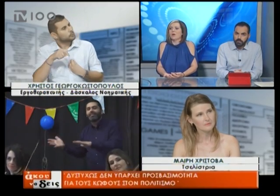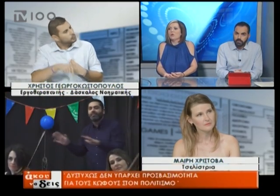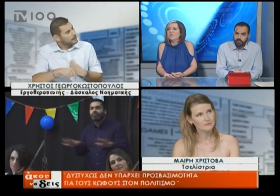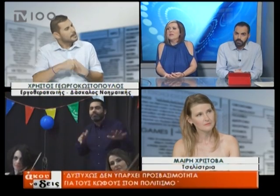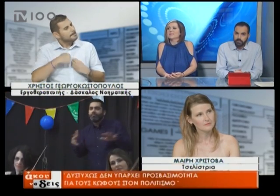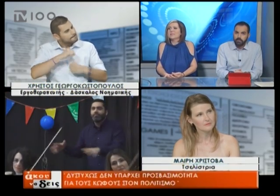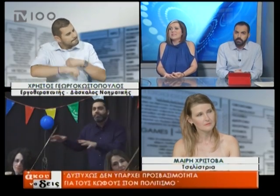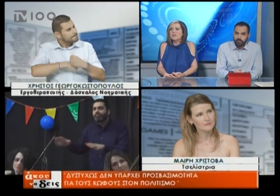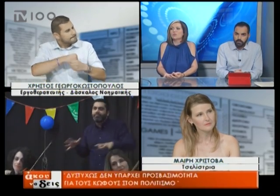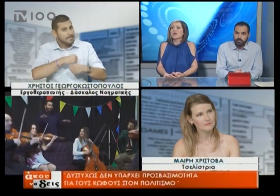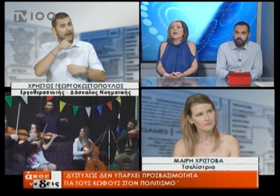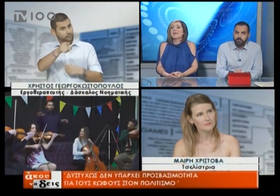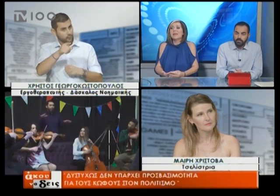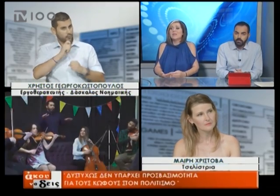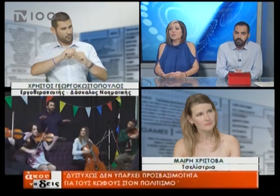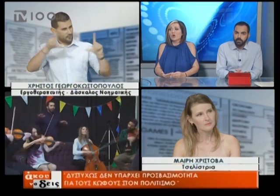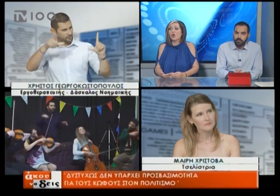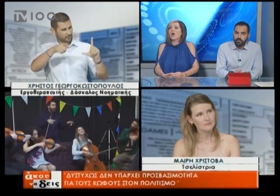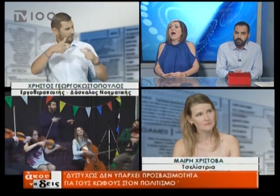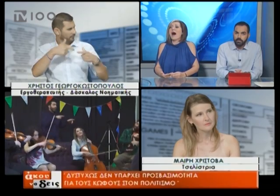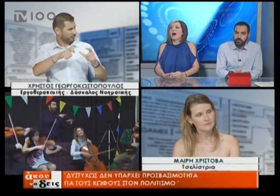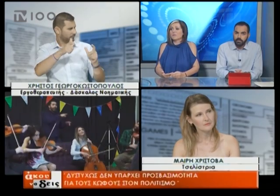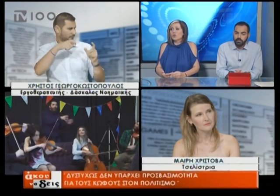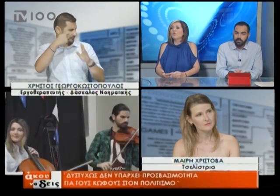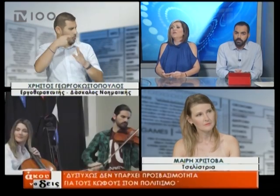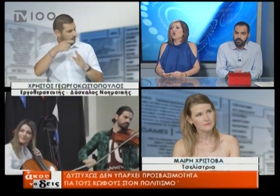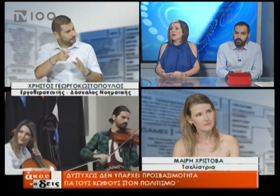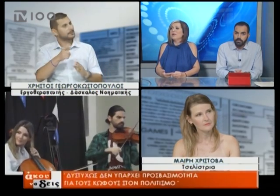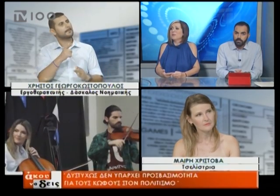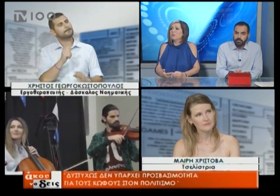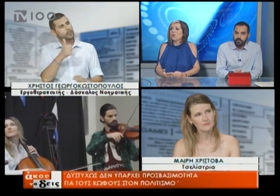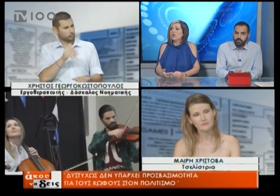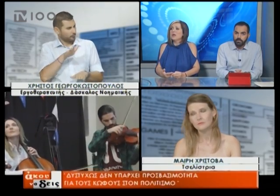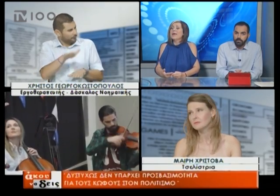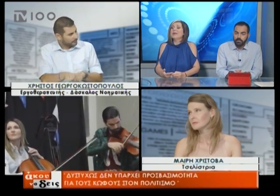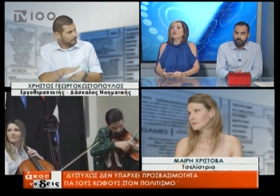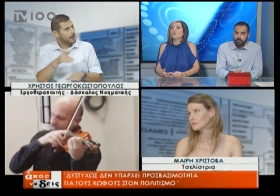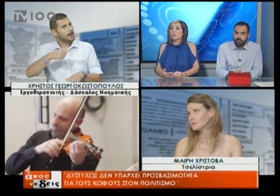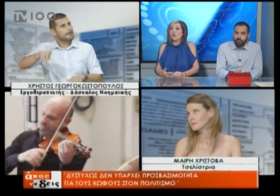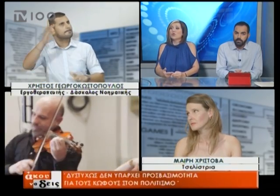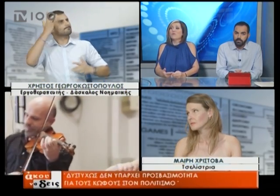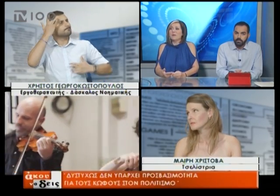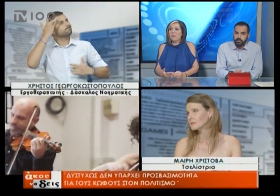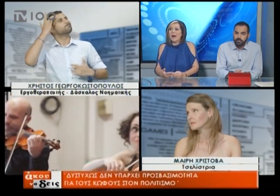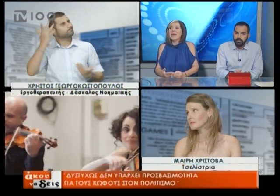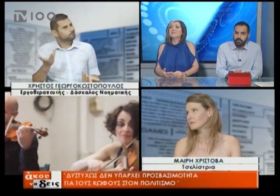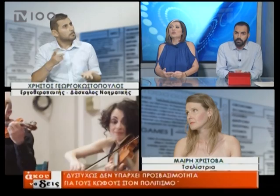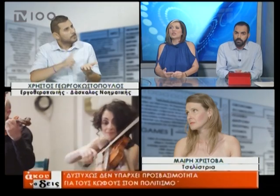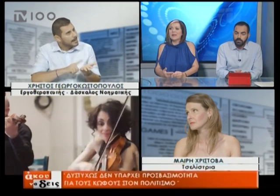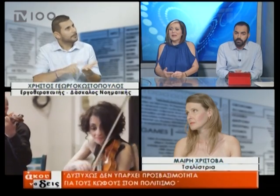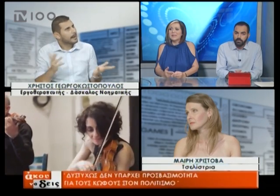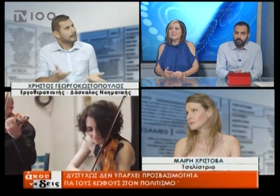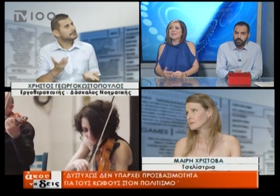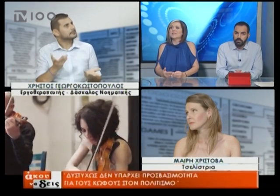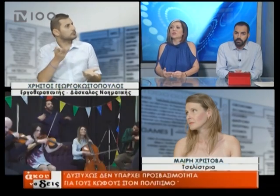έχει μελωδίες, έχει στίχους και είναι δύσκολο. Αυτό το βίντεο κλιπ λοιπόν είναι το πρώτο βήμα έτσι ώστε